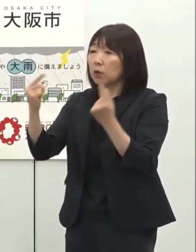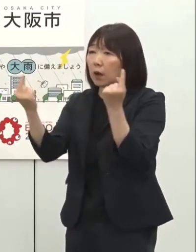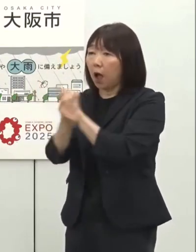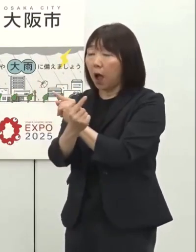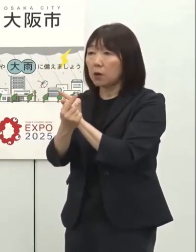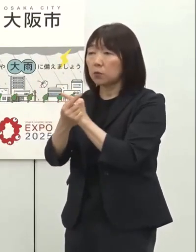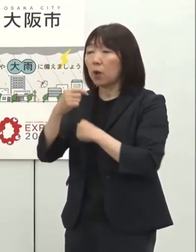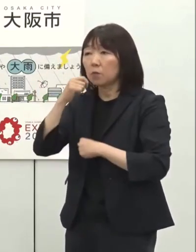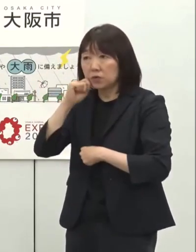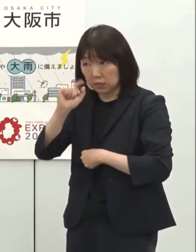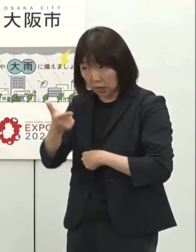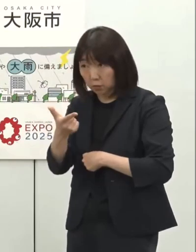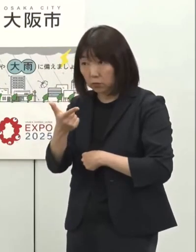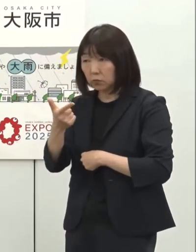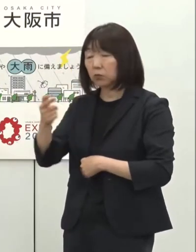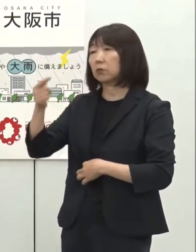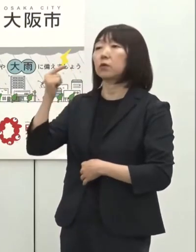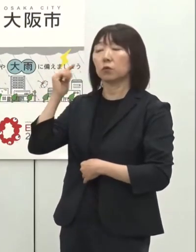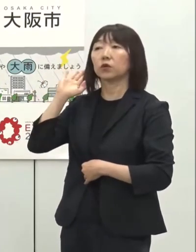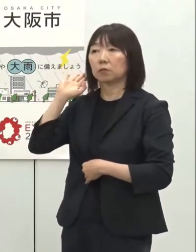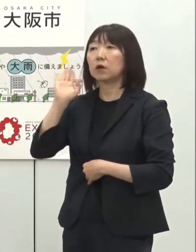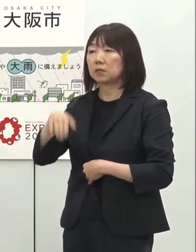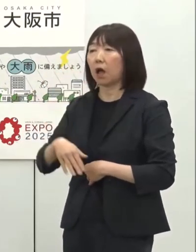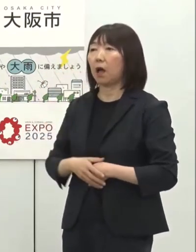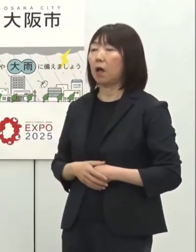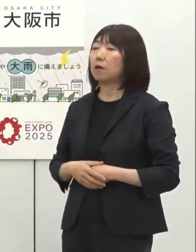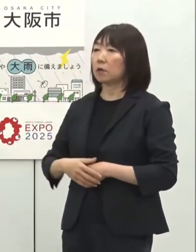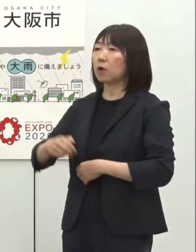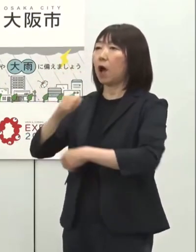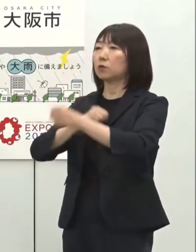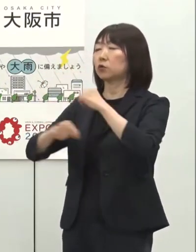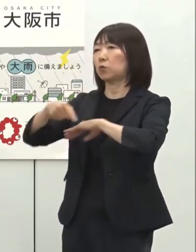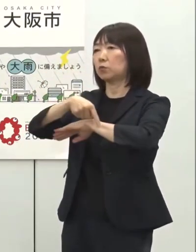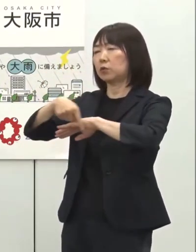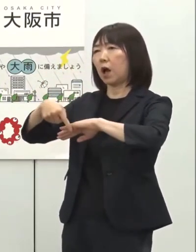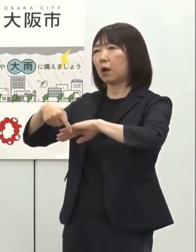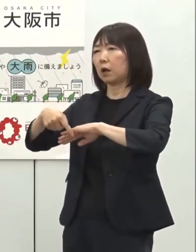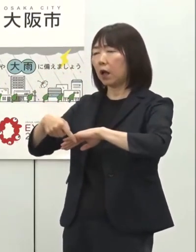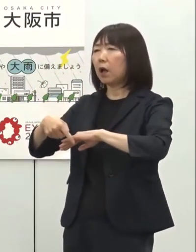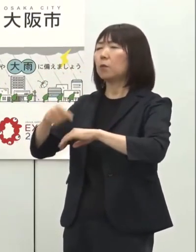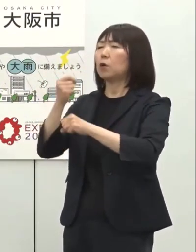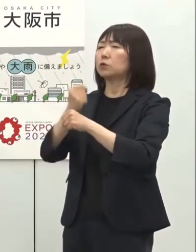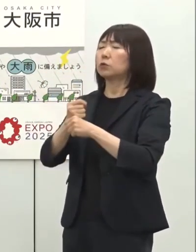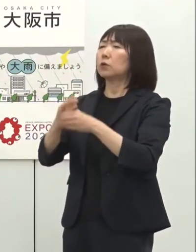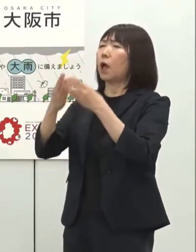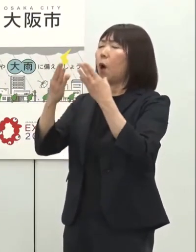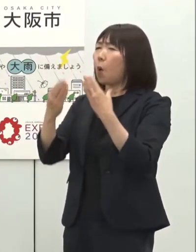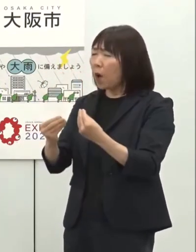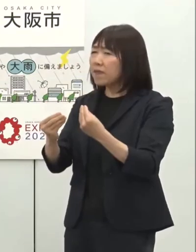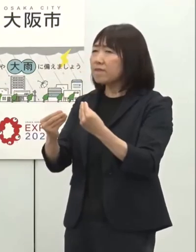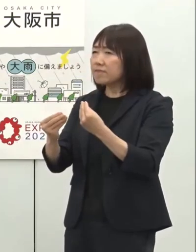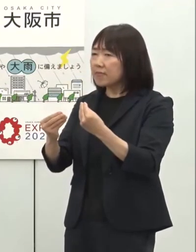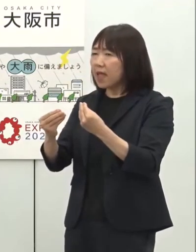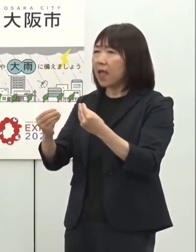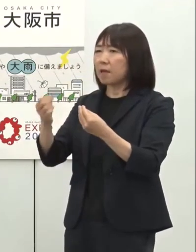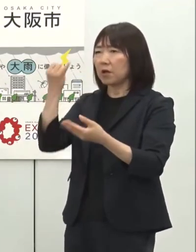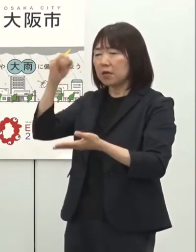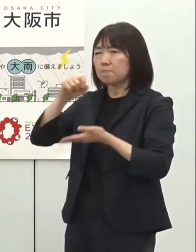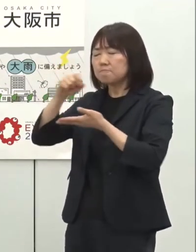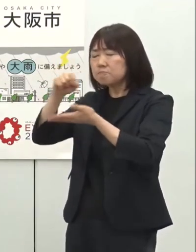ど、アクションプランができてからでもここはちょっとまずいから変えようねみたいな話はできていけるっていうことでいいんで